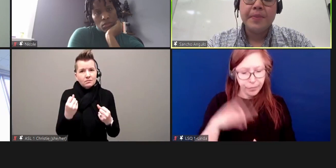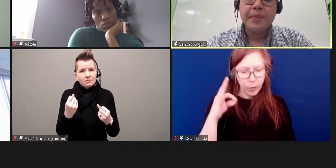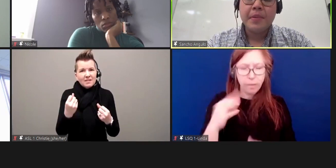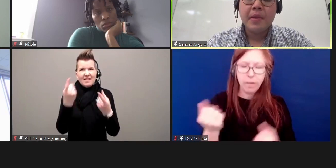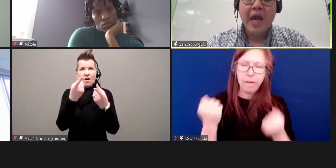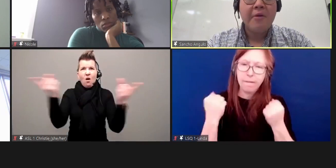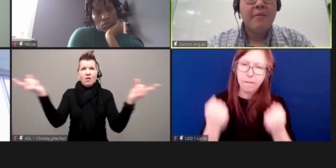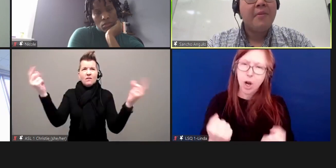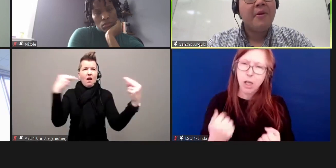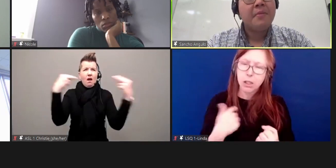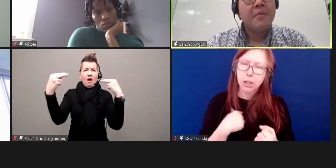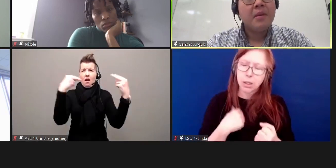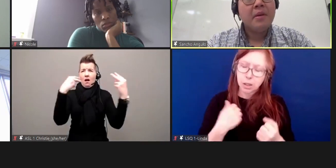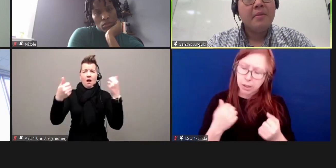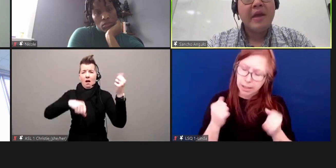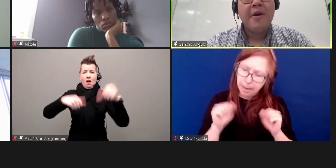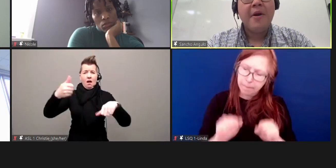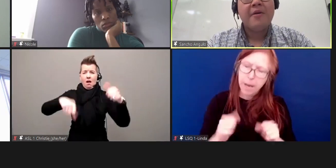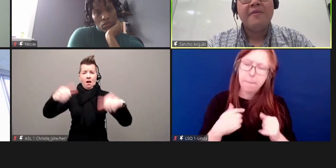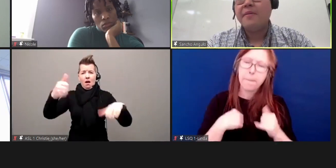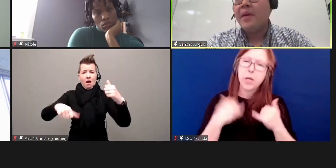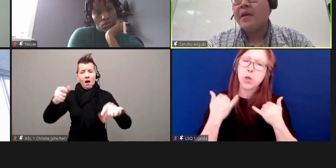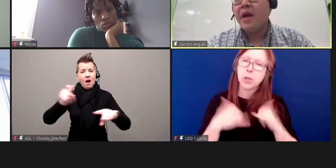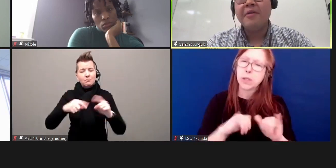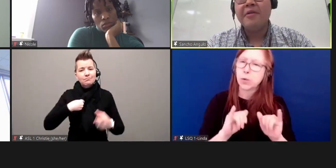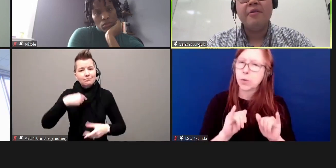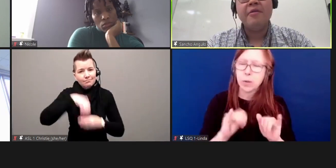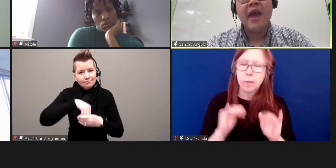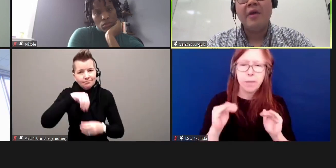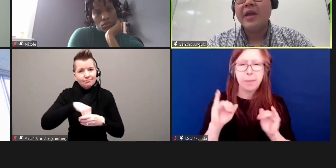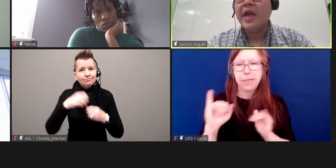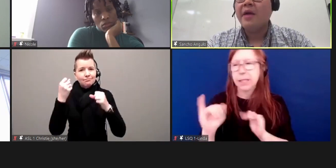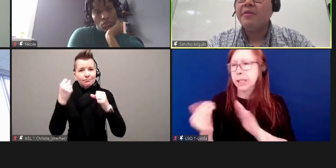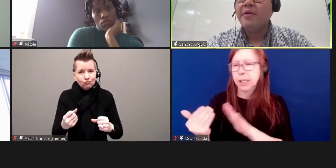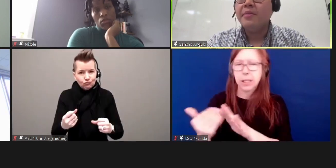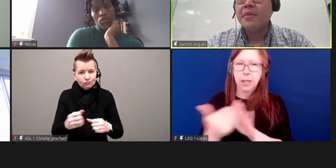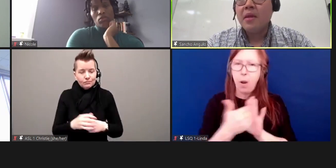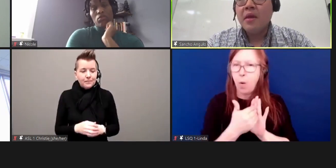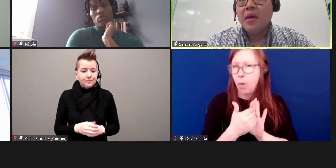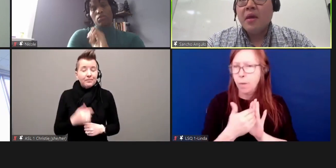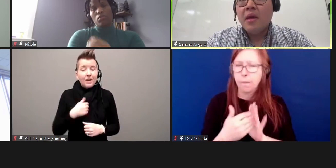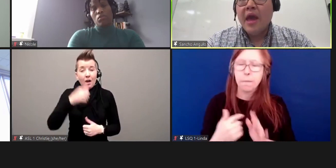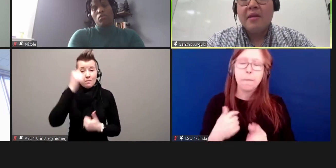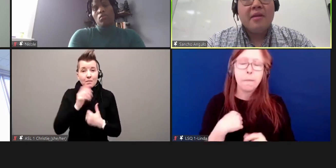de continuer, même quand tout semblait être contre moi. Je me souviens